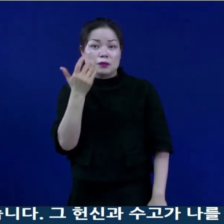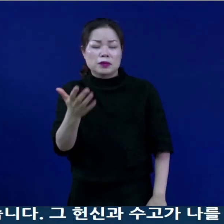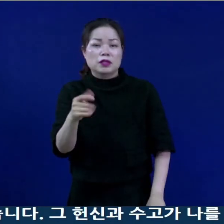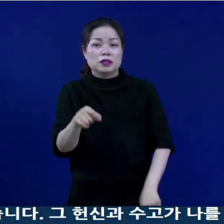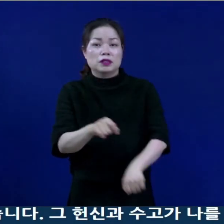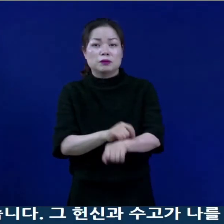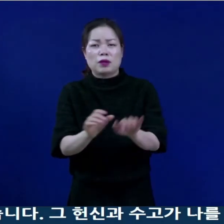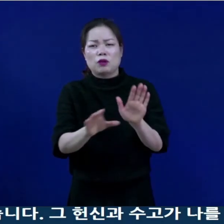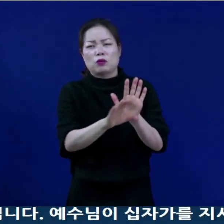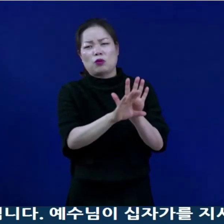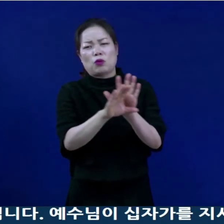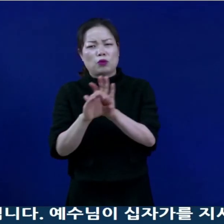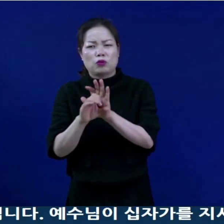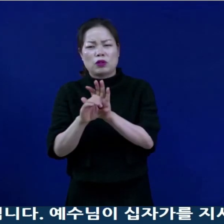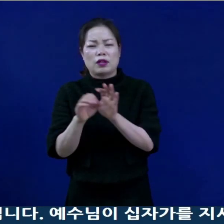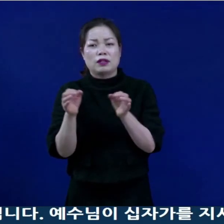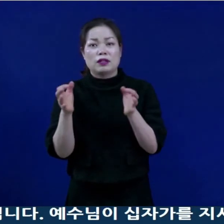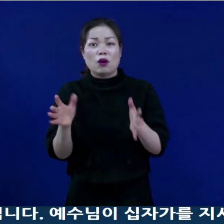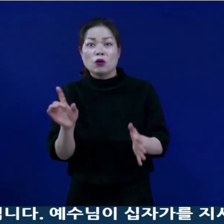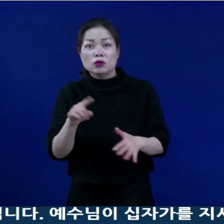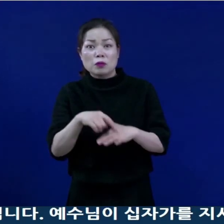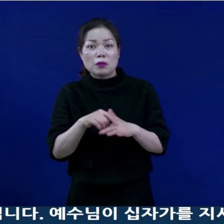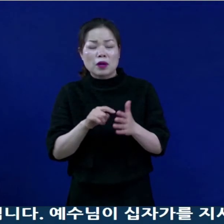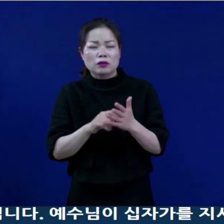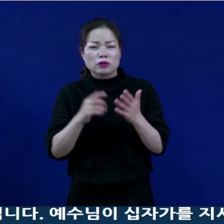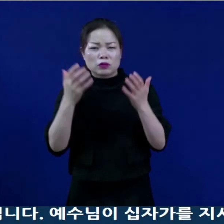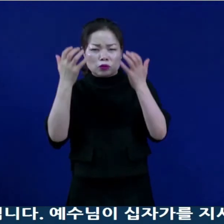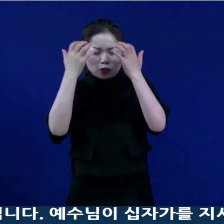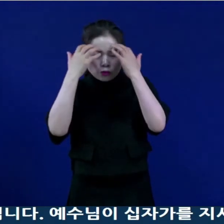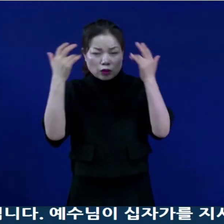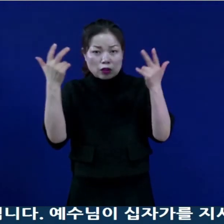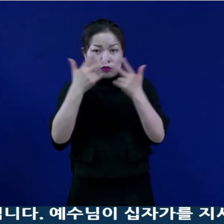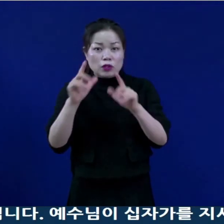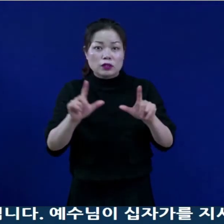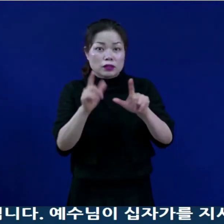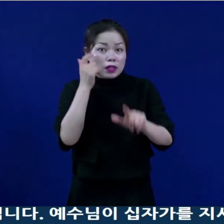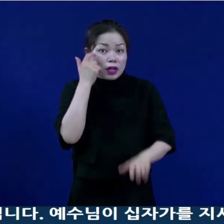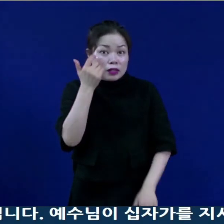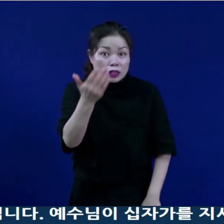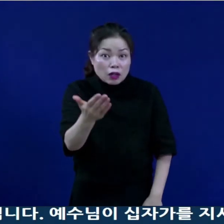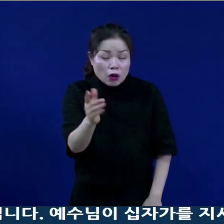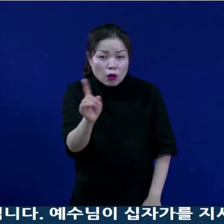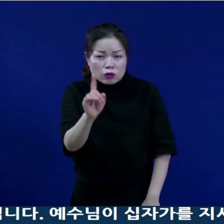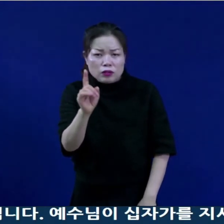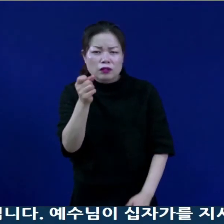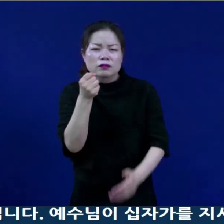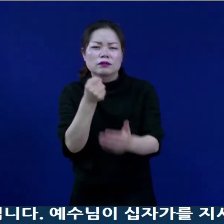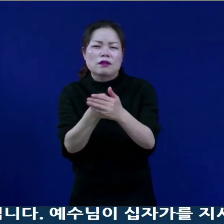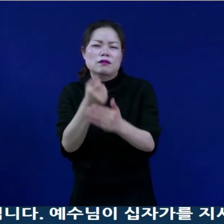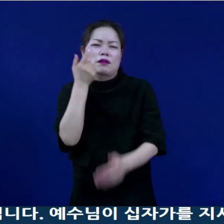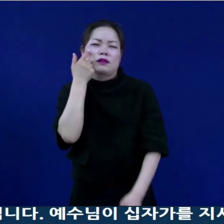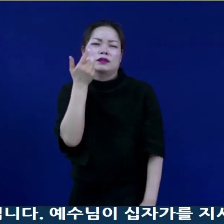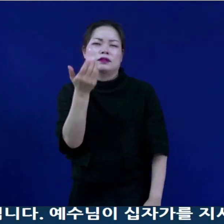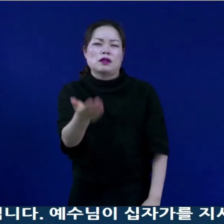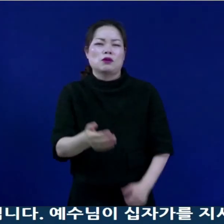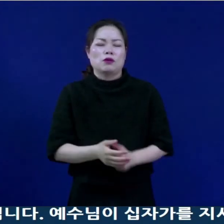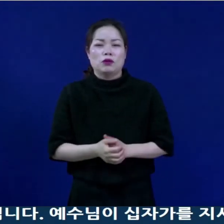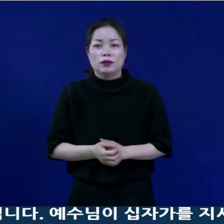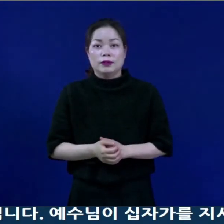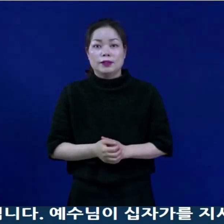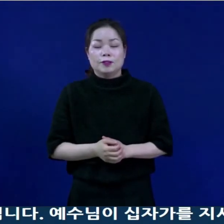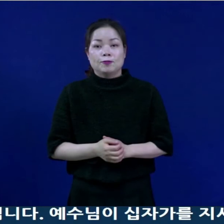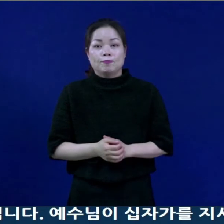특별히 코로나 기간에 어떤 마음으로 여러분 고난 주간을 보내고 계신가요? 어떤 결단을 하고 계신가요?